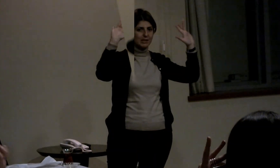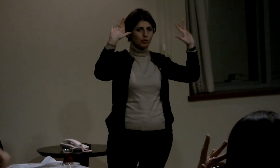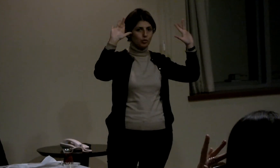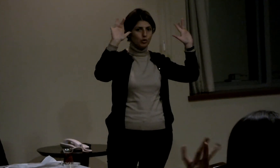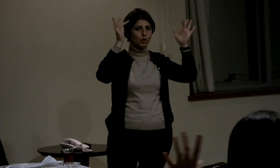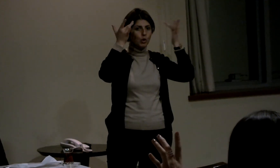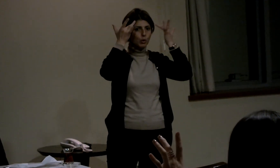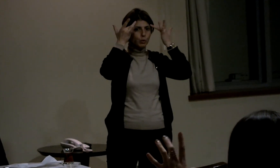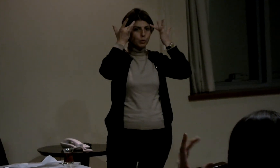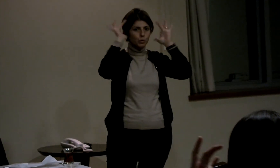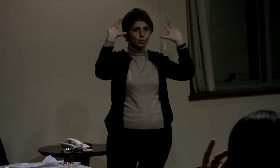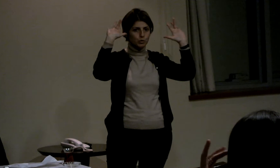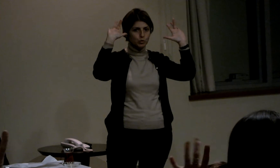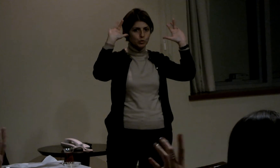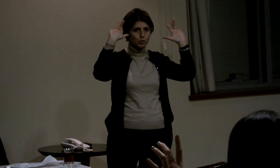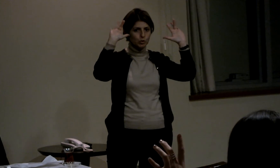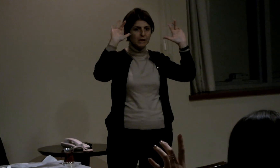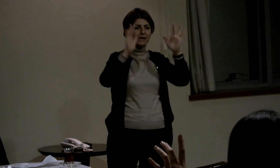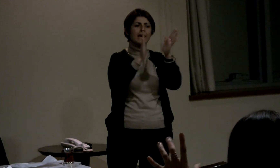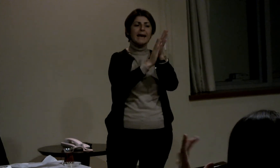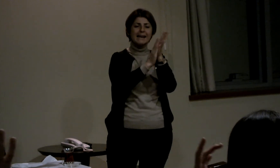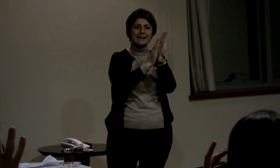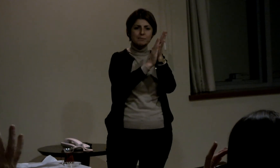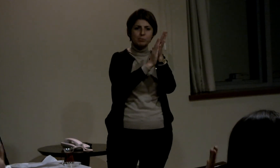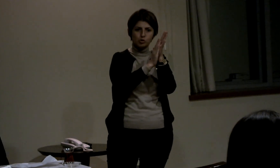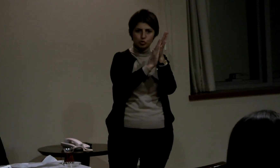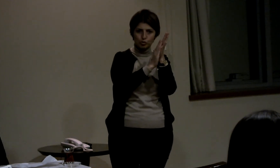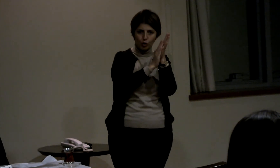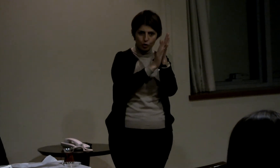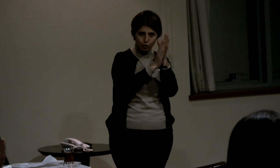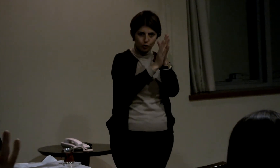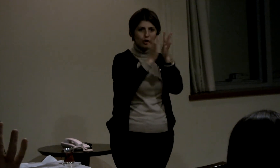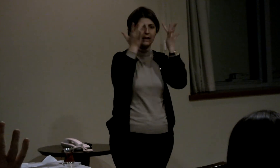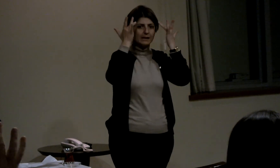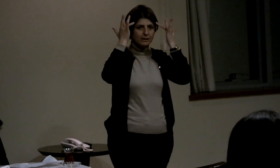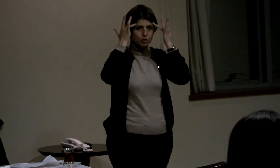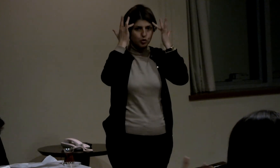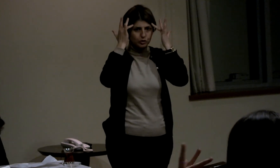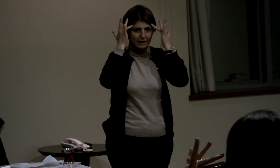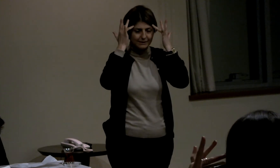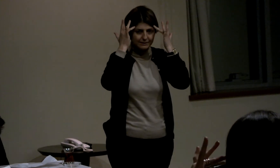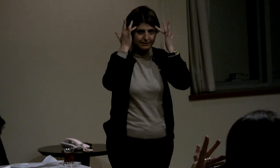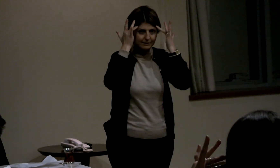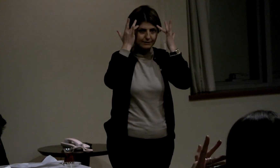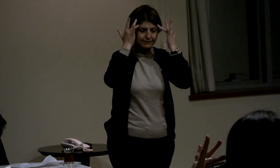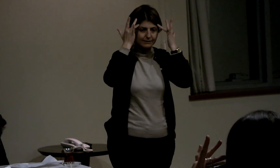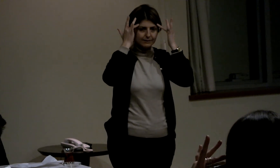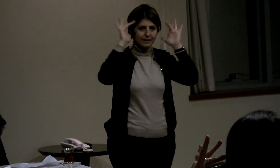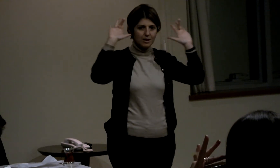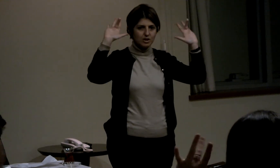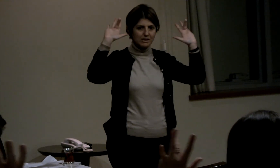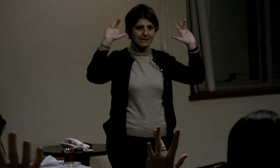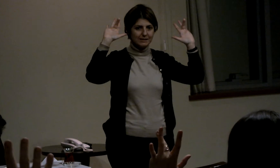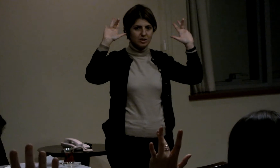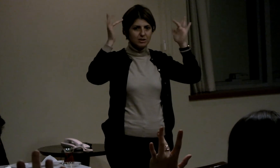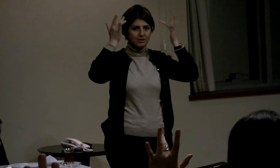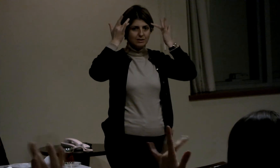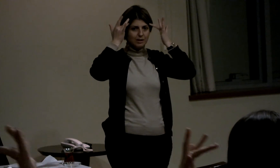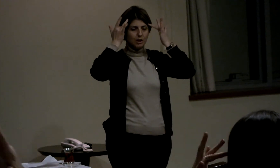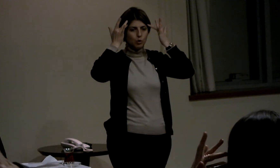doğru. Kültür. Ellerde bir bozukluk yok. Şuradan karşıya sadece.